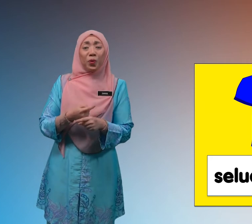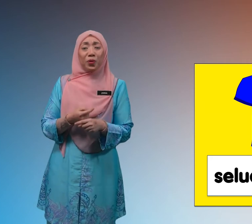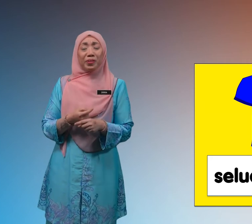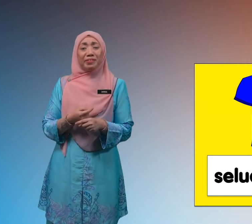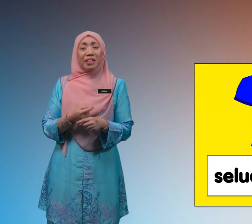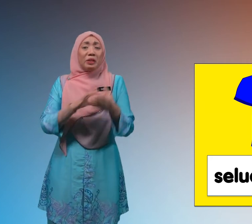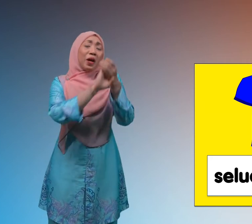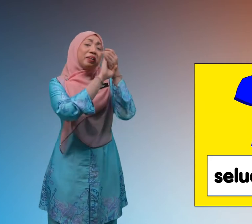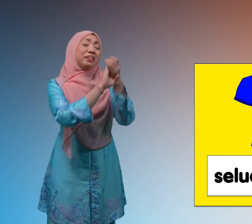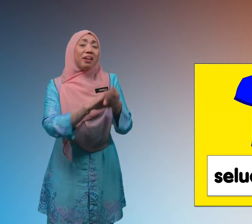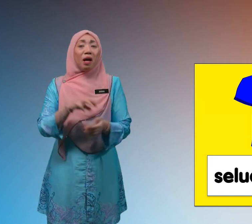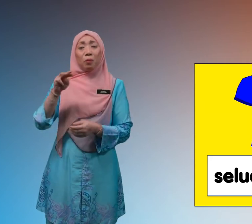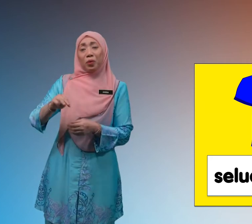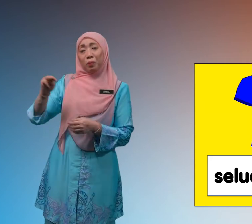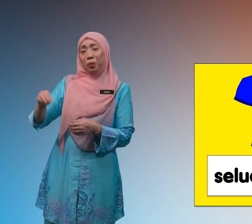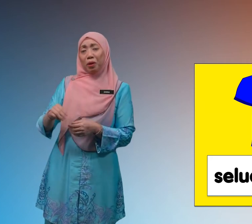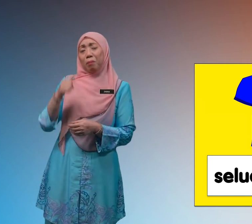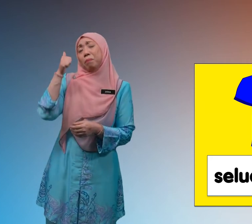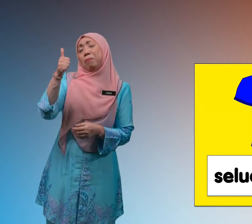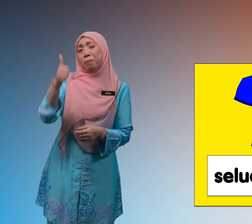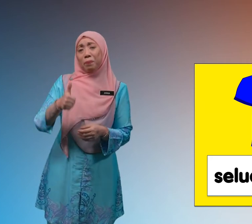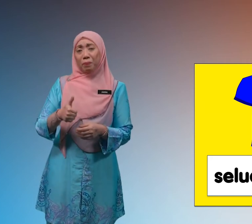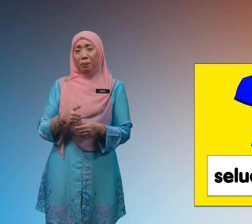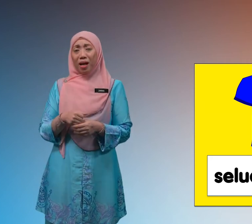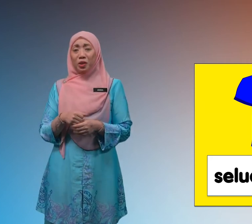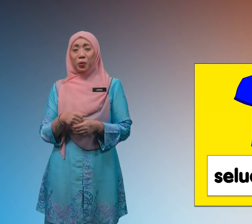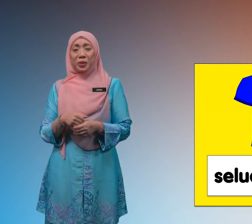Betul. Tahniah, murid-murid. Bagus.